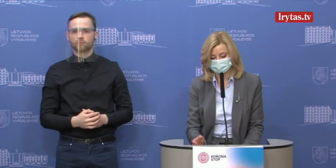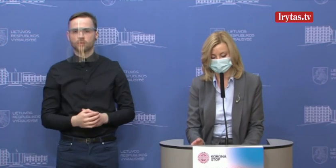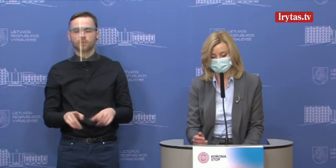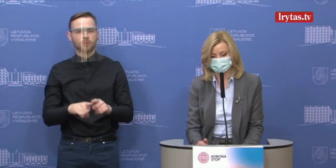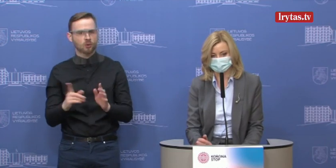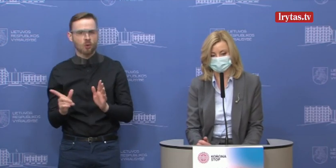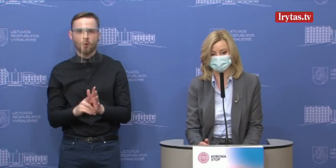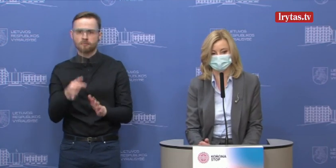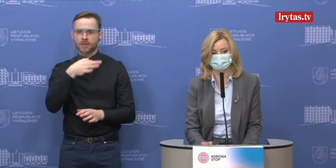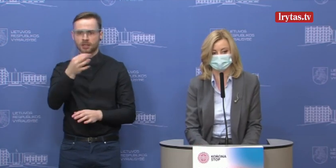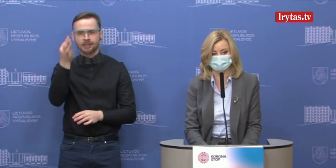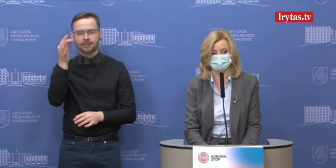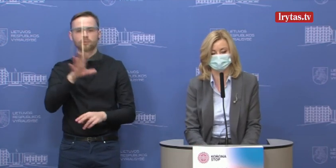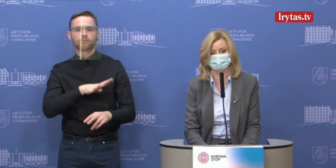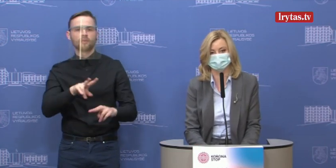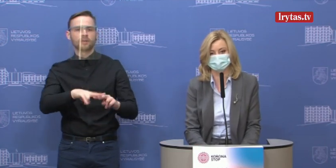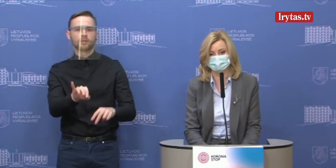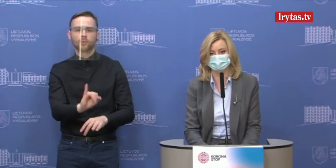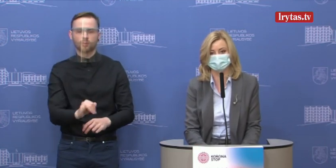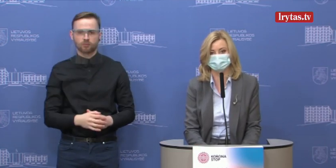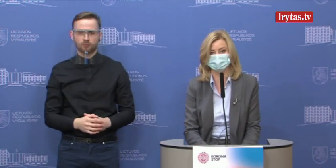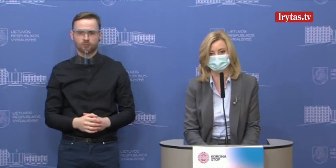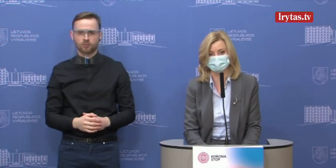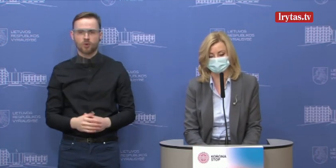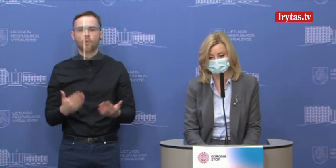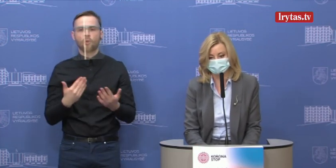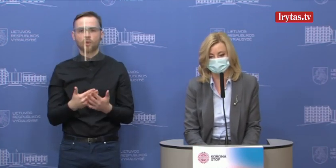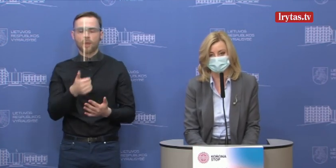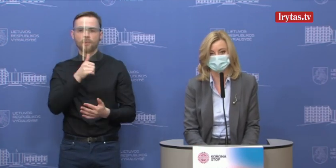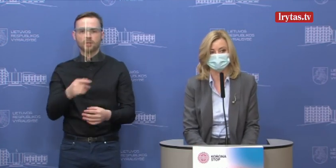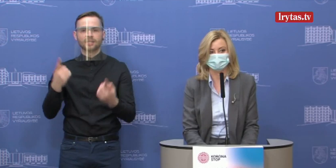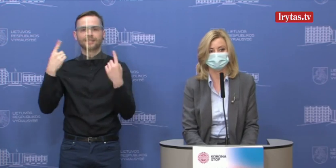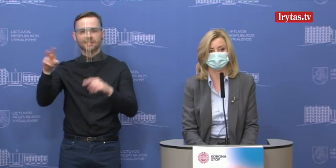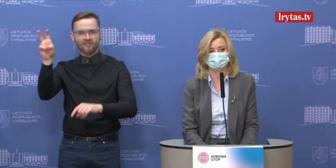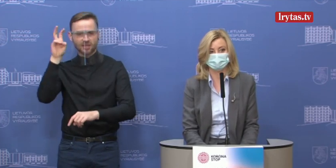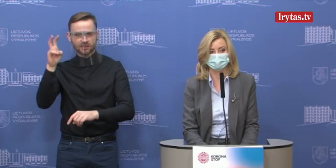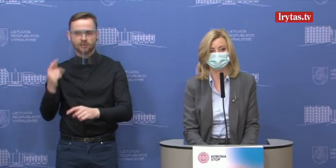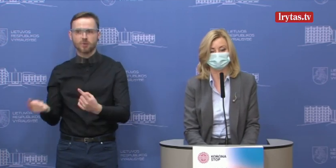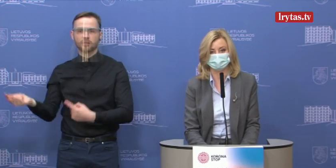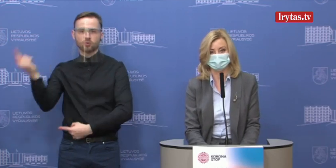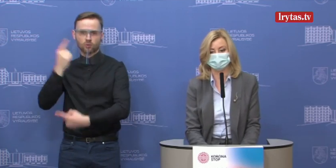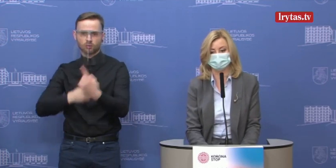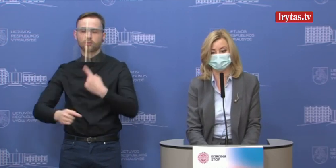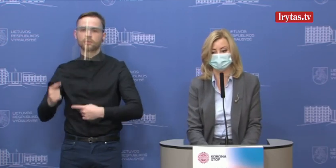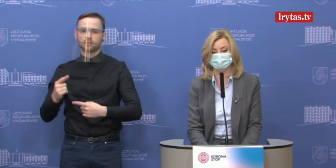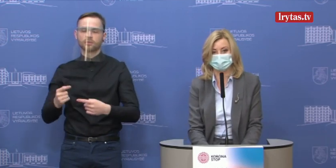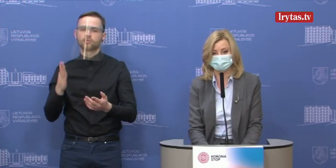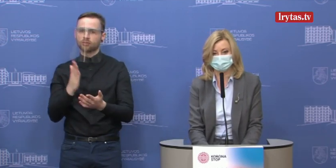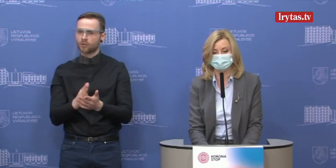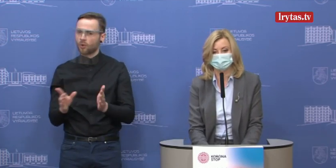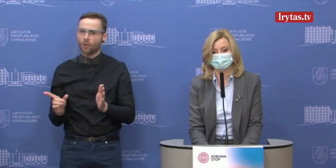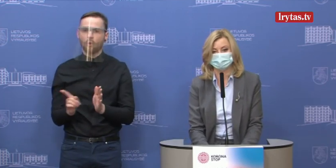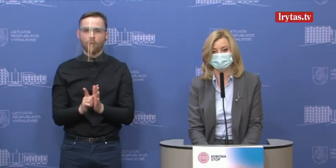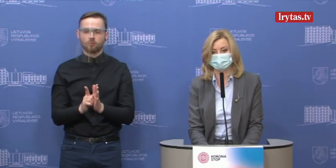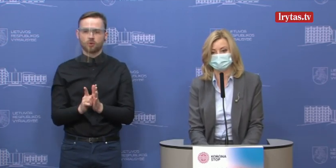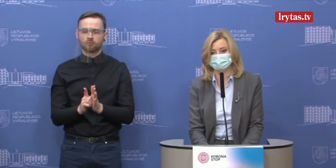punktą, iš kurio jūs vykstate į Lietuvą, nes grįžtant iš visų kitų valstybių, dar vis yra taikoma 14 dienų